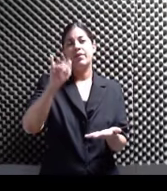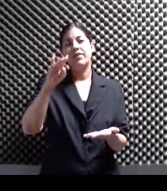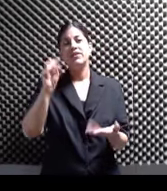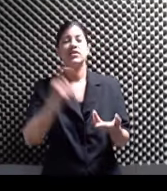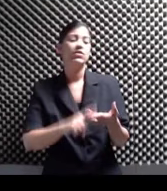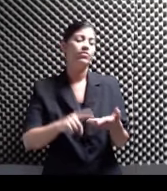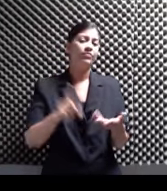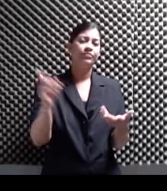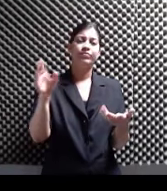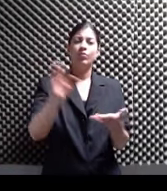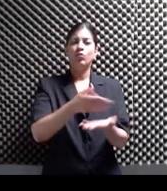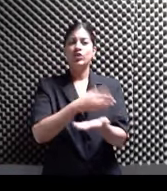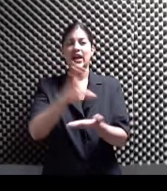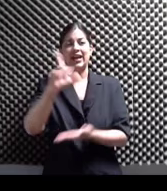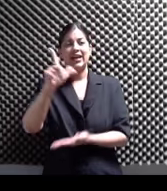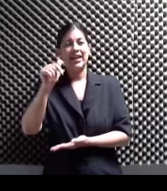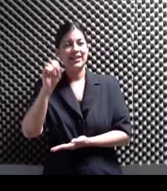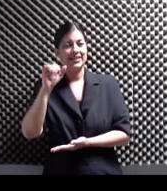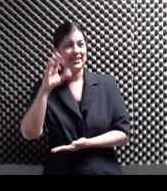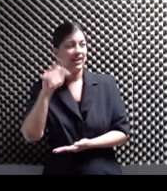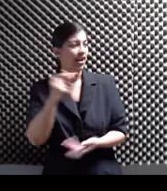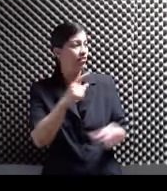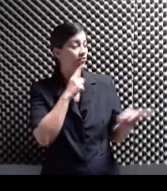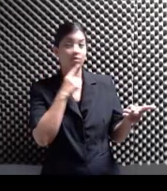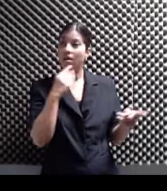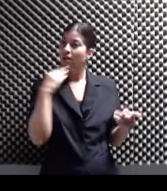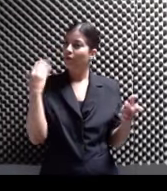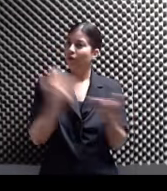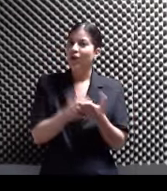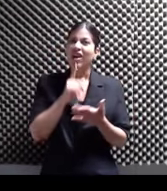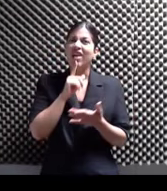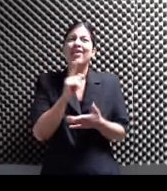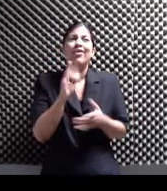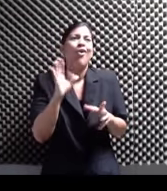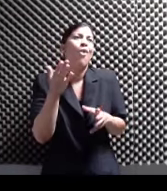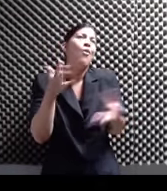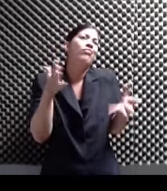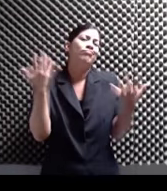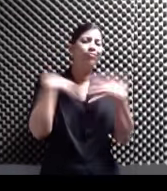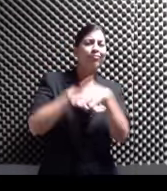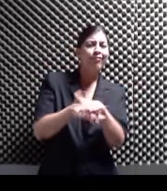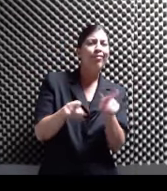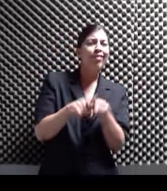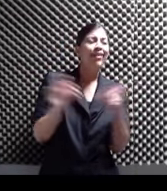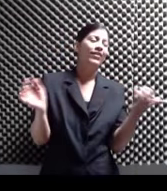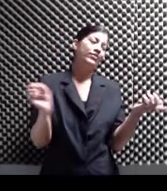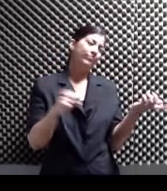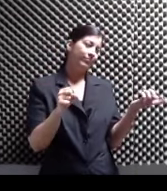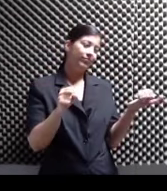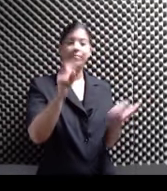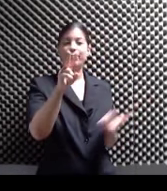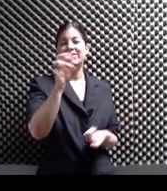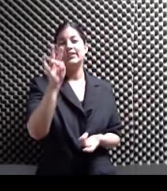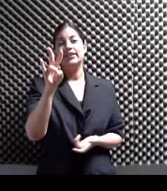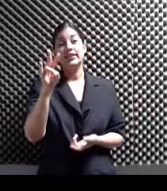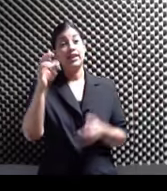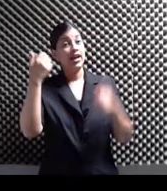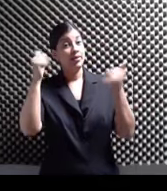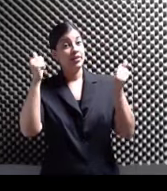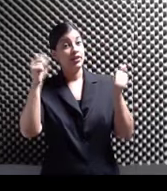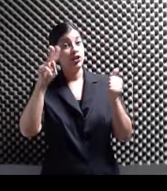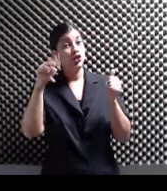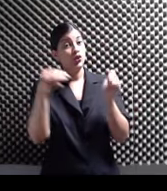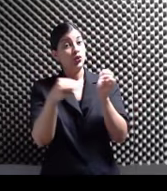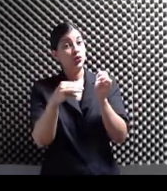clásica, de todo. Ay, es que va a estar bueno. Está como que fusionado, ¿verdad? Sí, sí. 27 de abril 2013